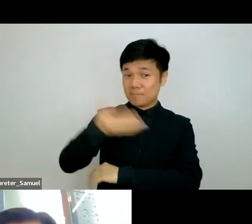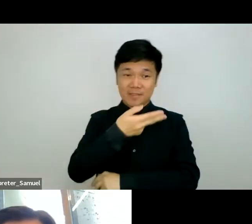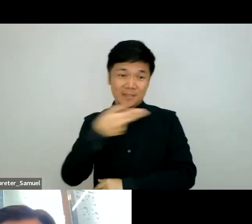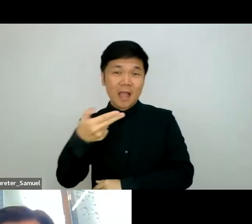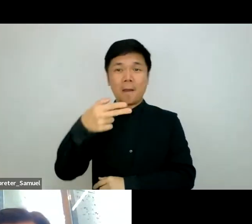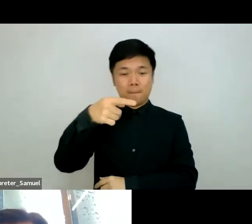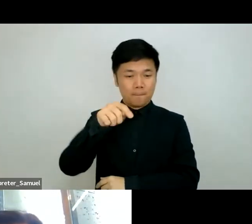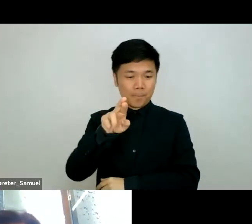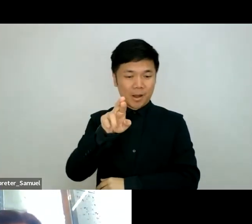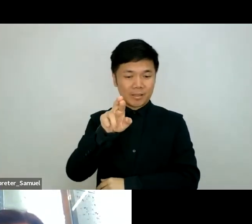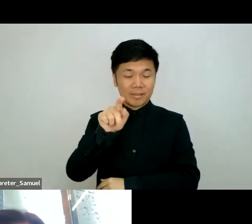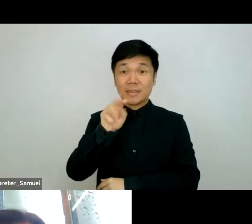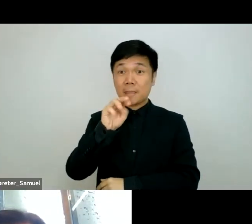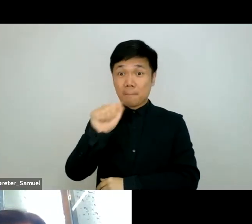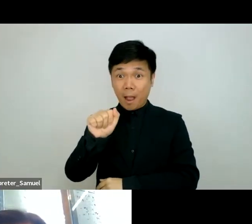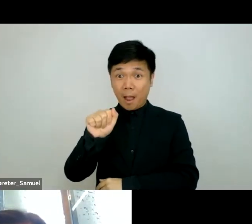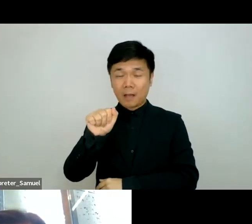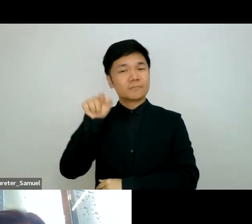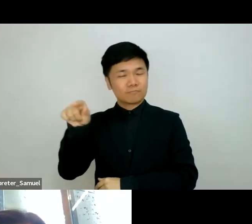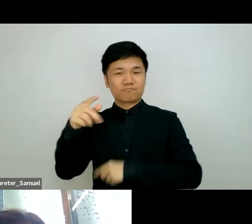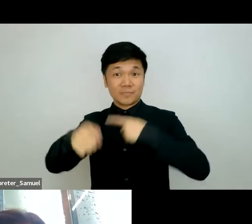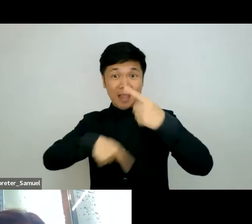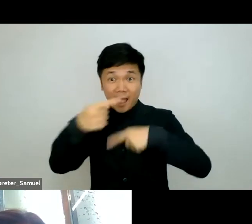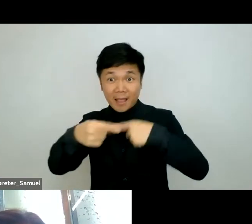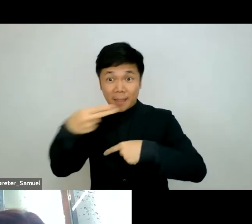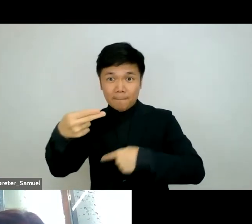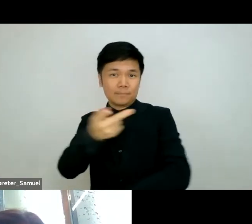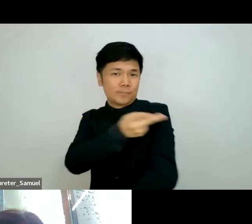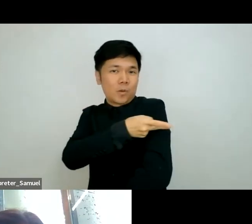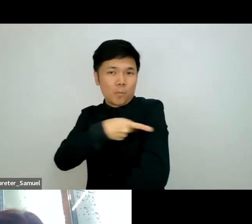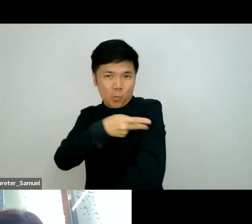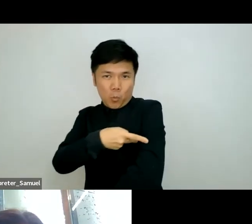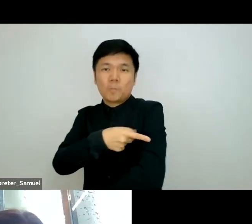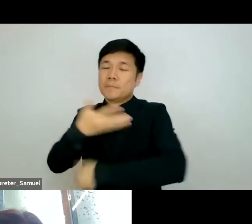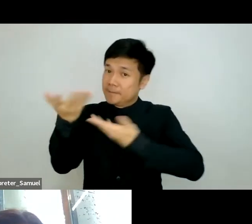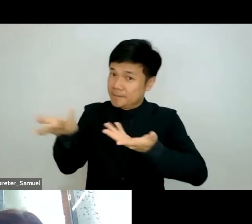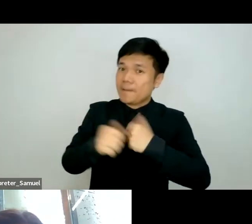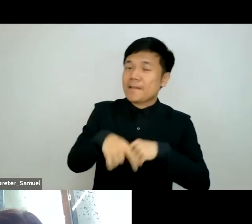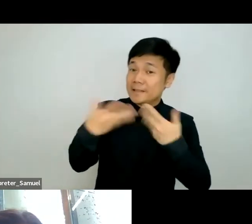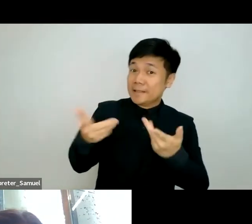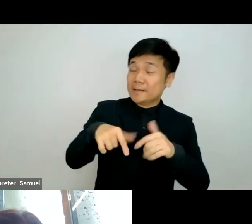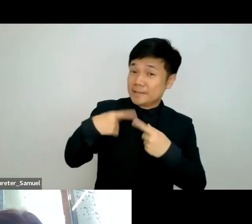maintenant présenter le prochain orateur. Madame Pratima Gorang est une